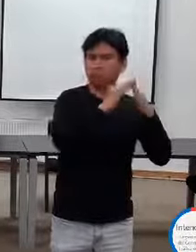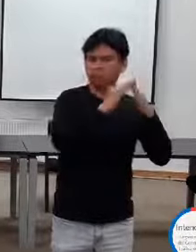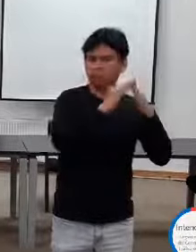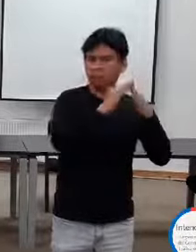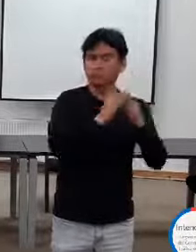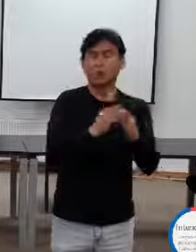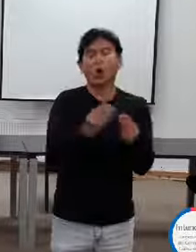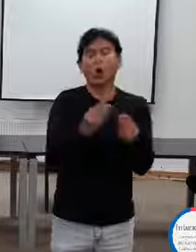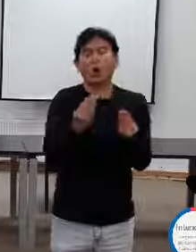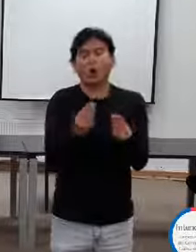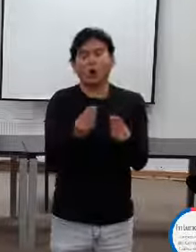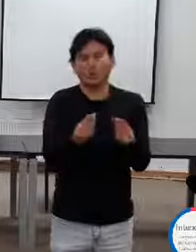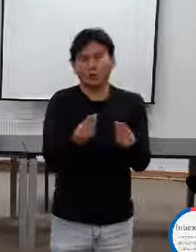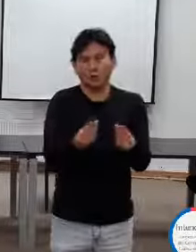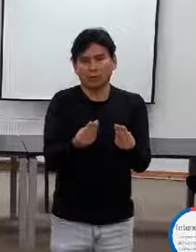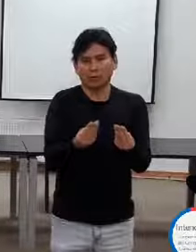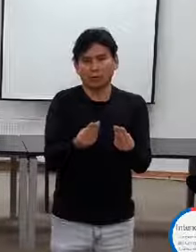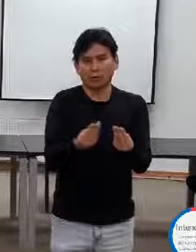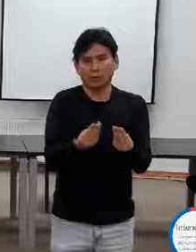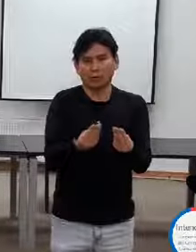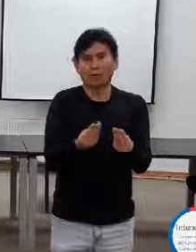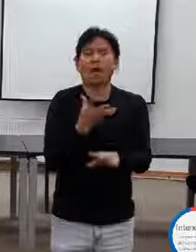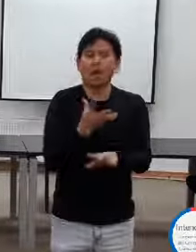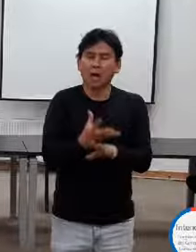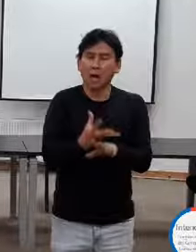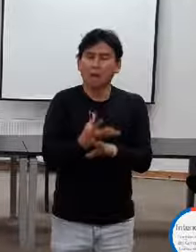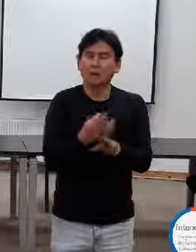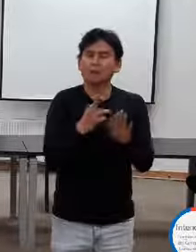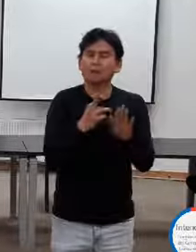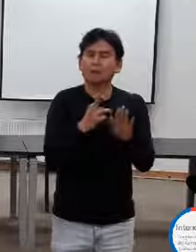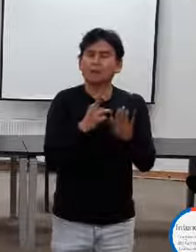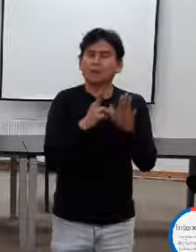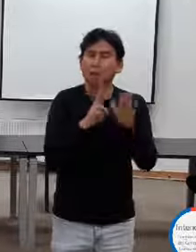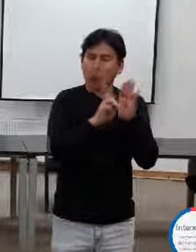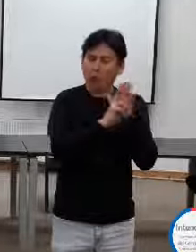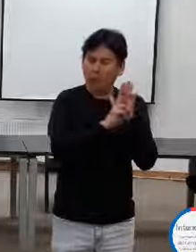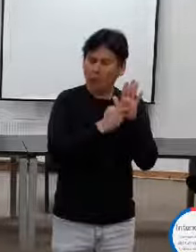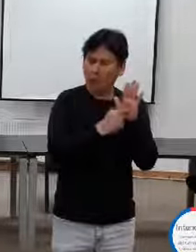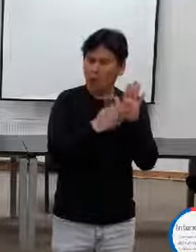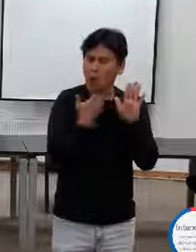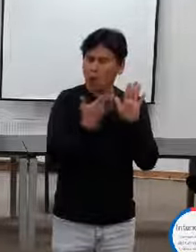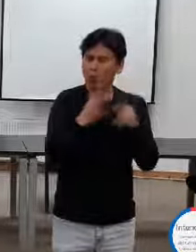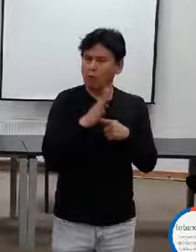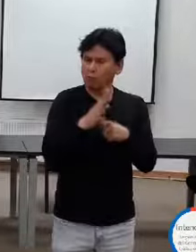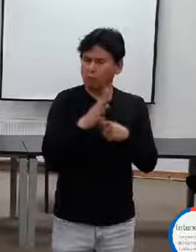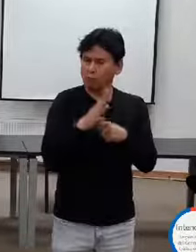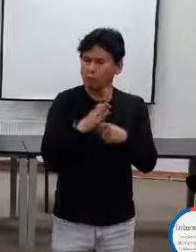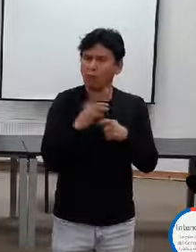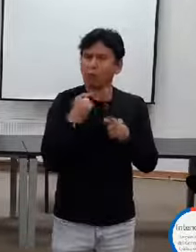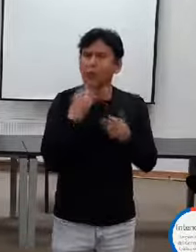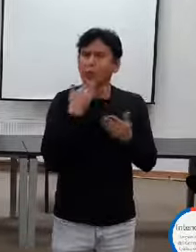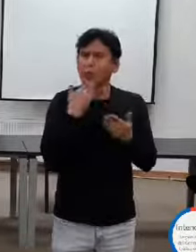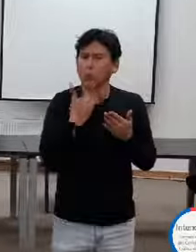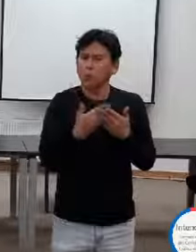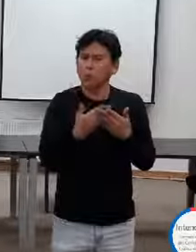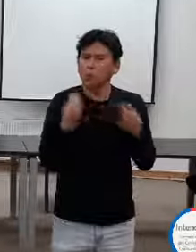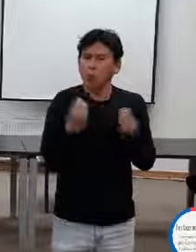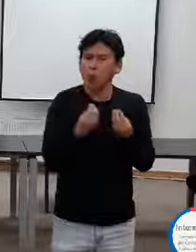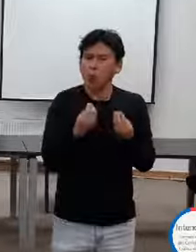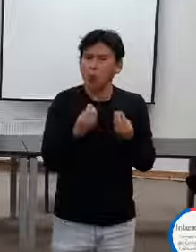y obviamente existen reglas de uso de la fuerza que establecen la gradualidad, la